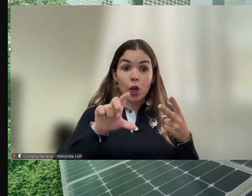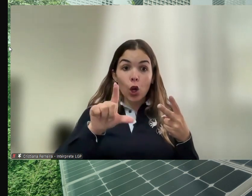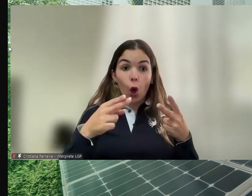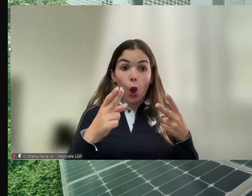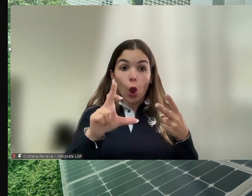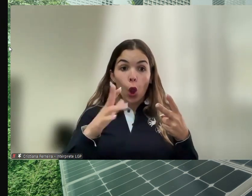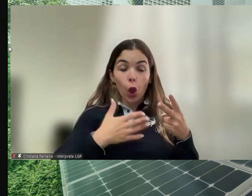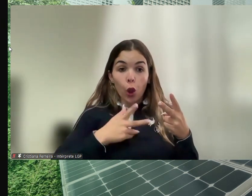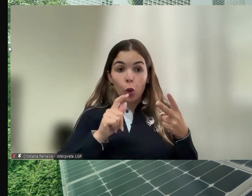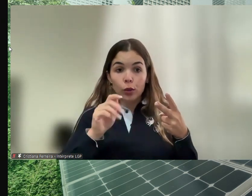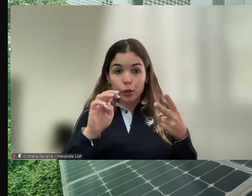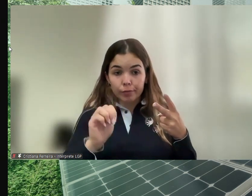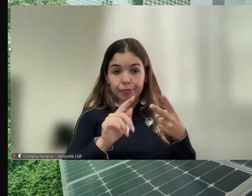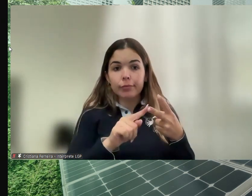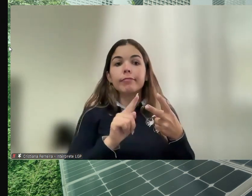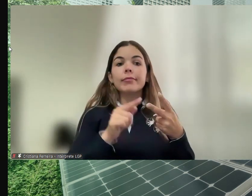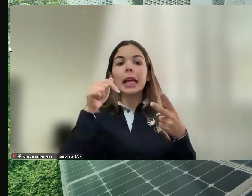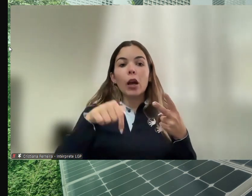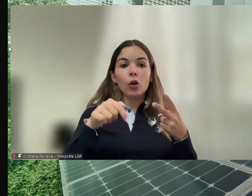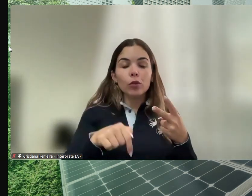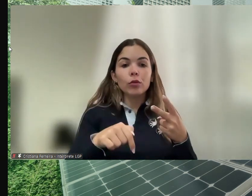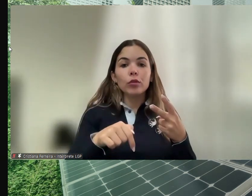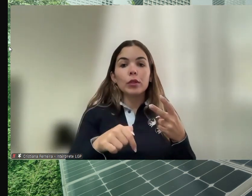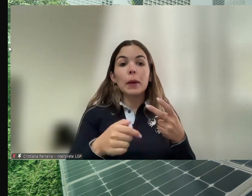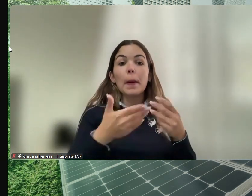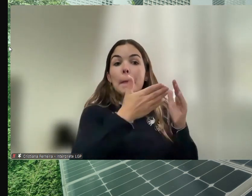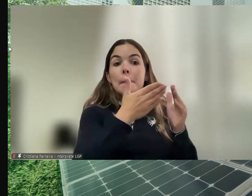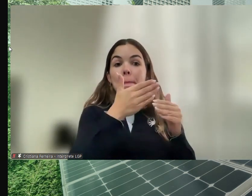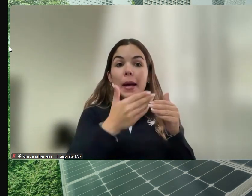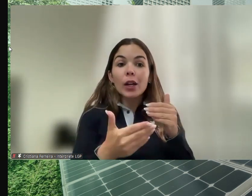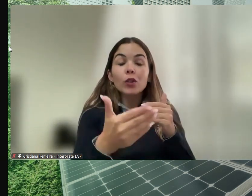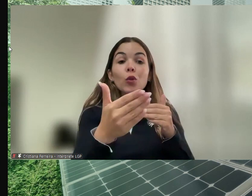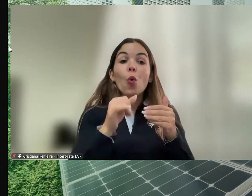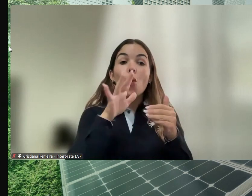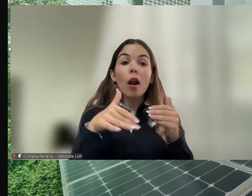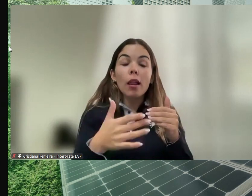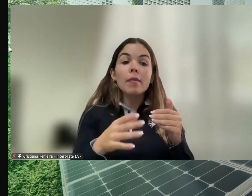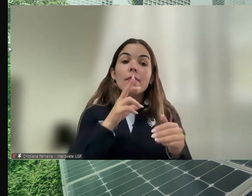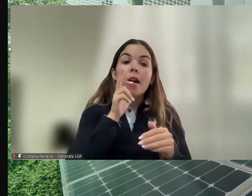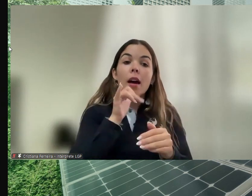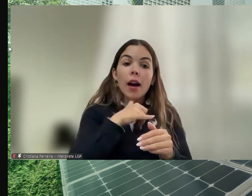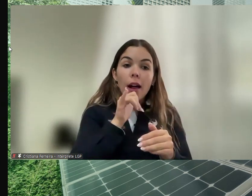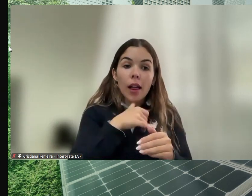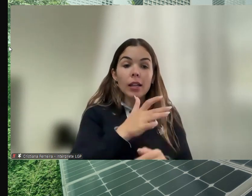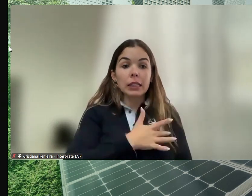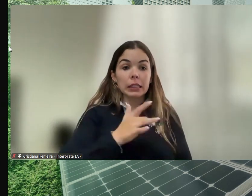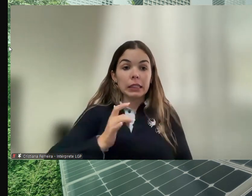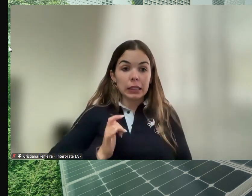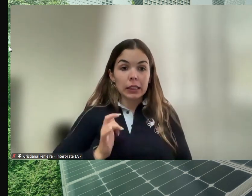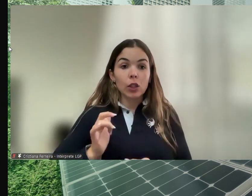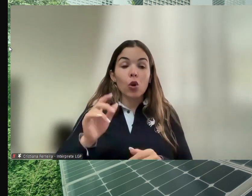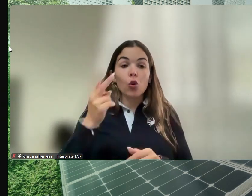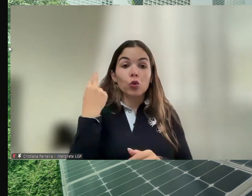Carvalho, que está aqui a partir do Algarve. Ela é atualmente a diretora da Unidade de Planeamento e